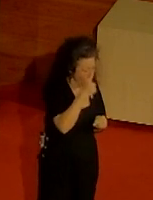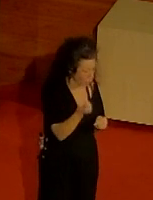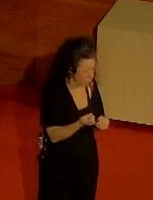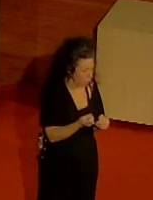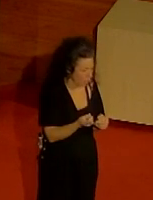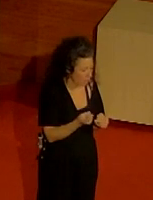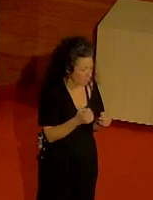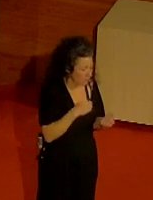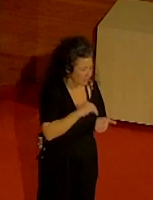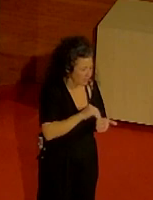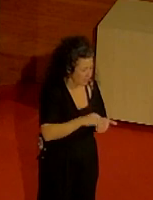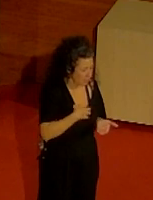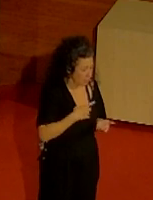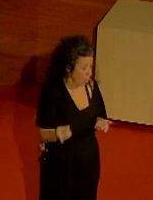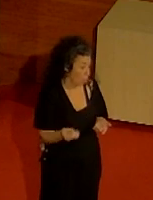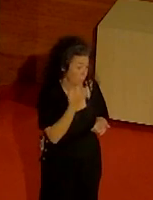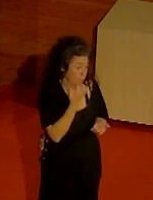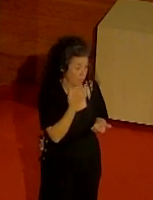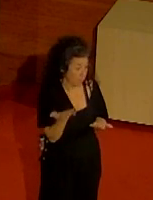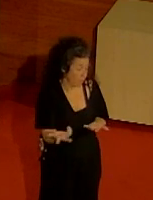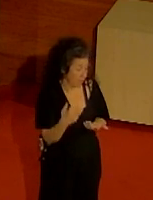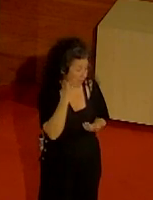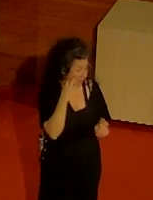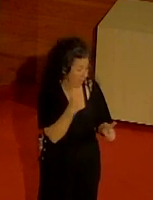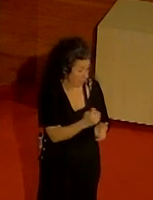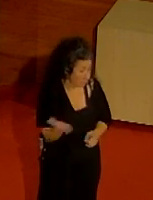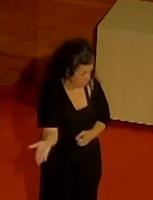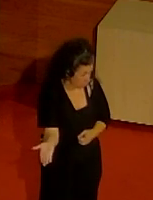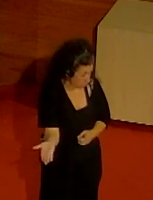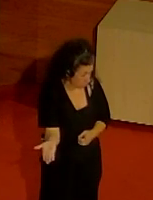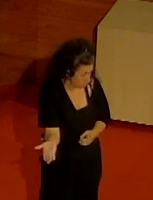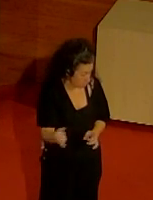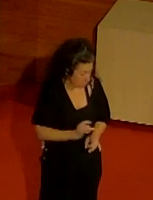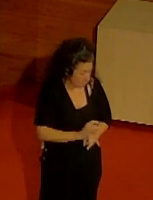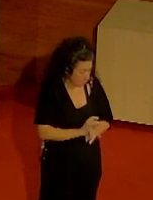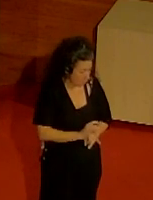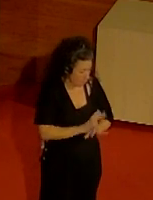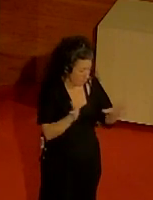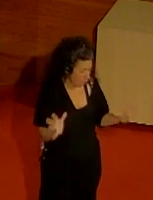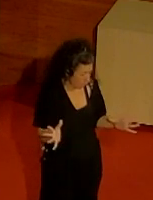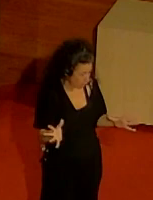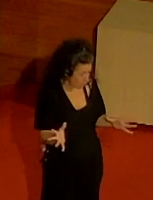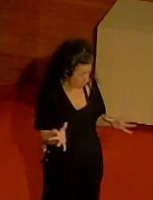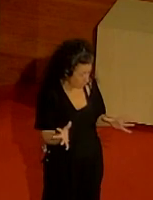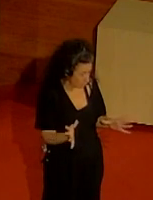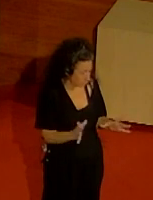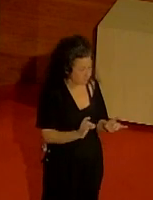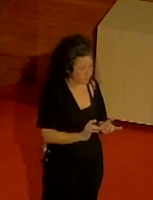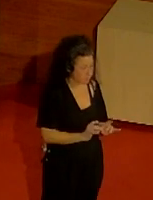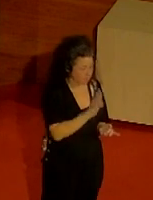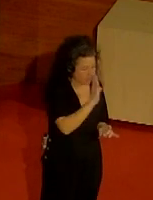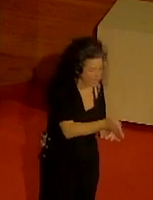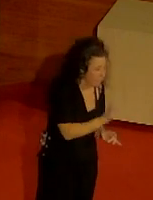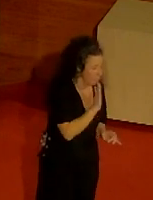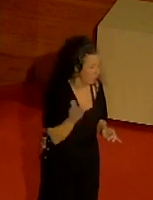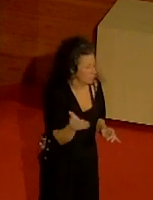esencial, pues como es el racismo, ¿no? Está de forma explícita e implícita, como queráis. Ahora iremos avanzando un poco, pero